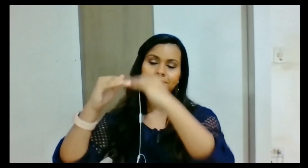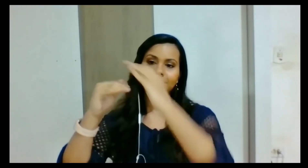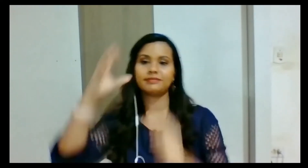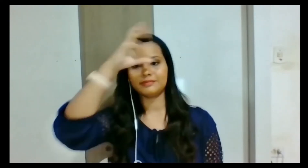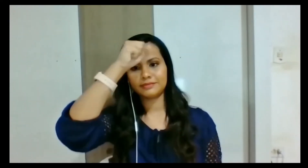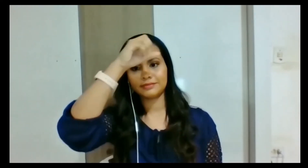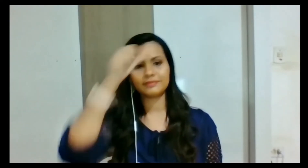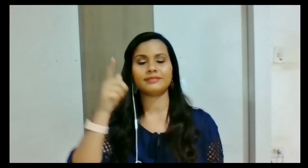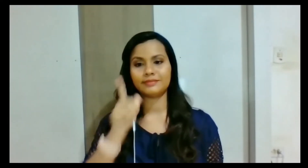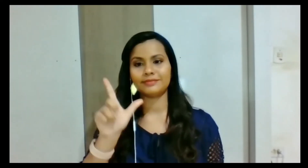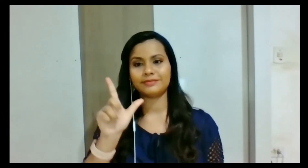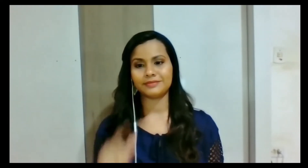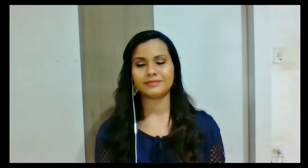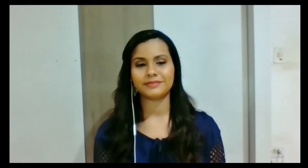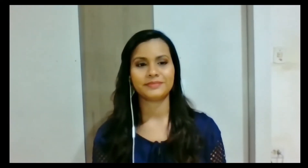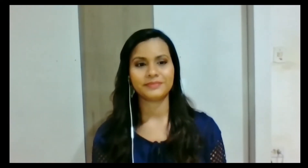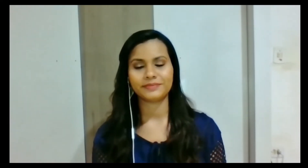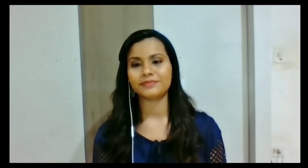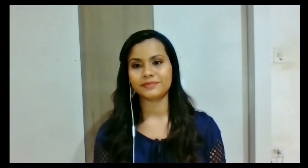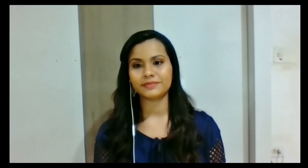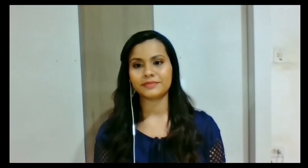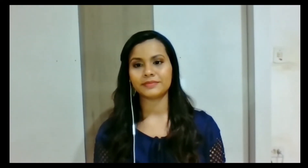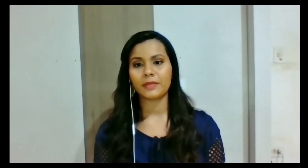Então, eu fui progredindo, aprendendo e eu consegui.